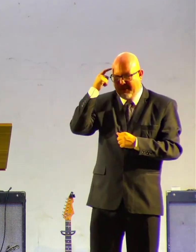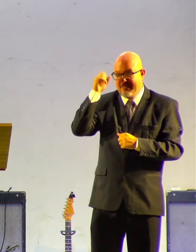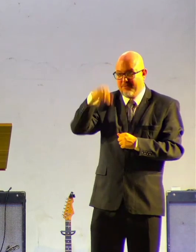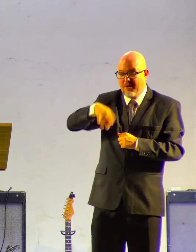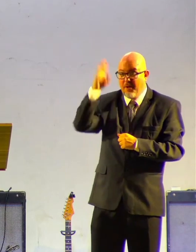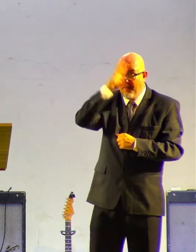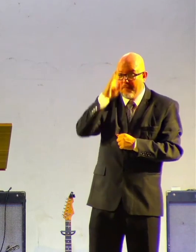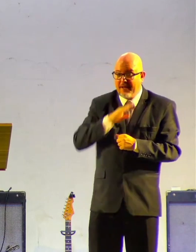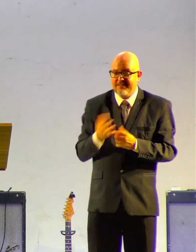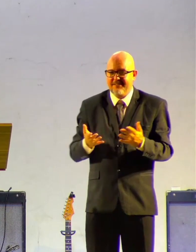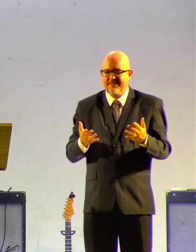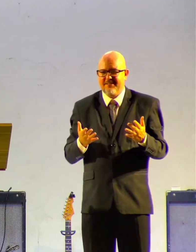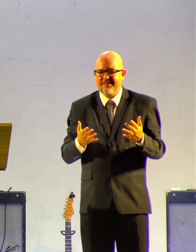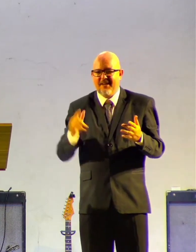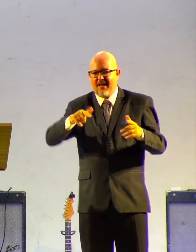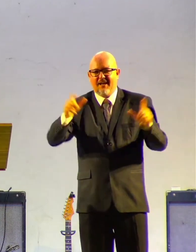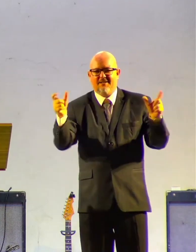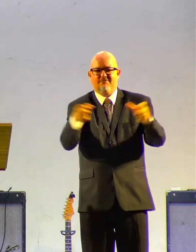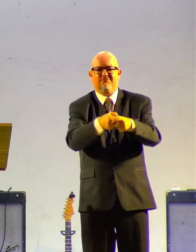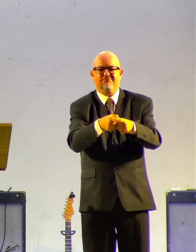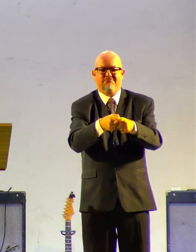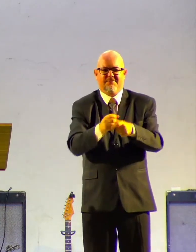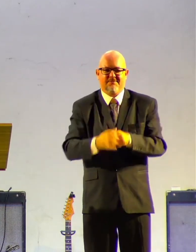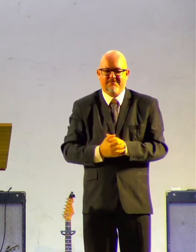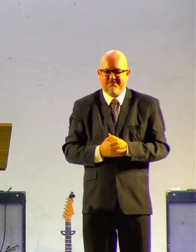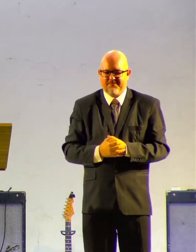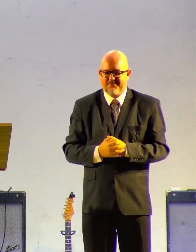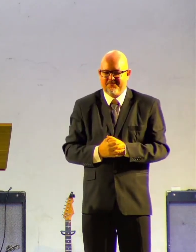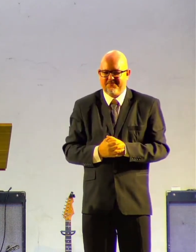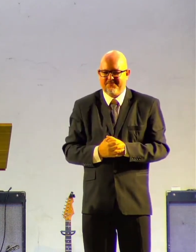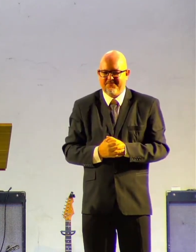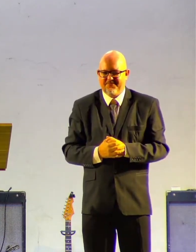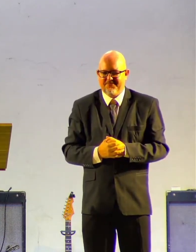fosse no Brasil, os seminários estariam todos fechados.